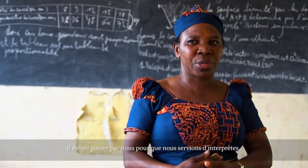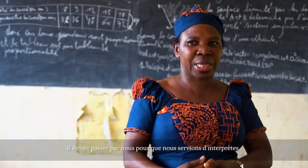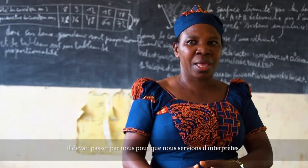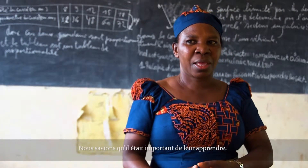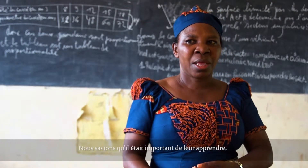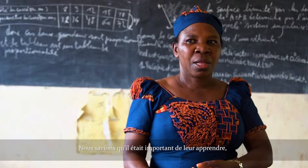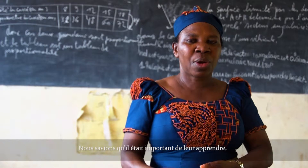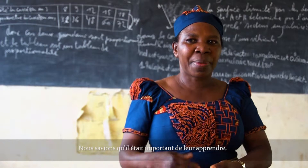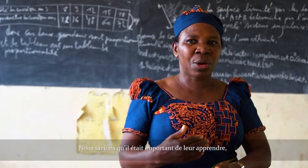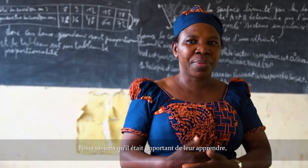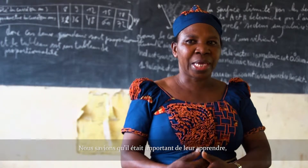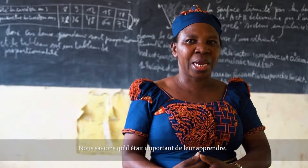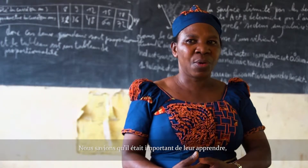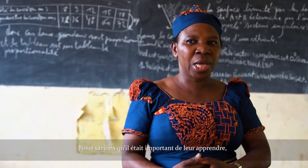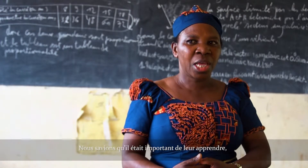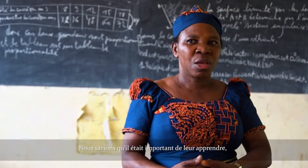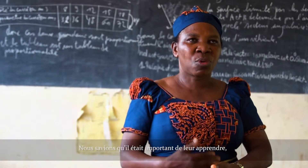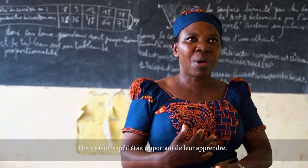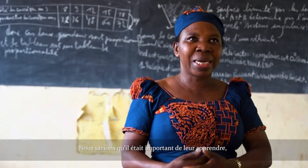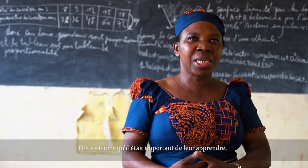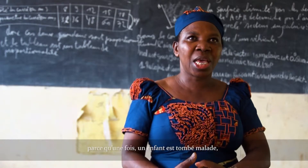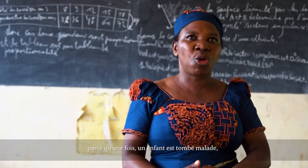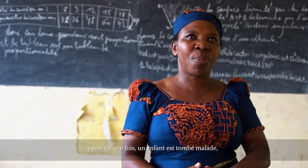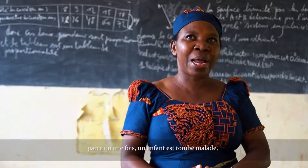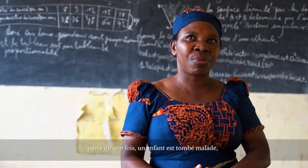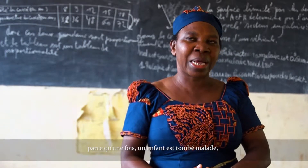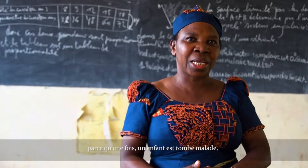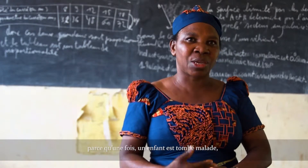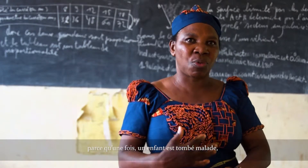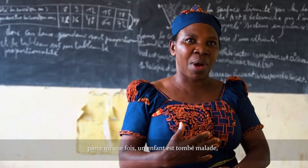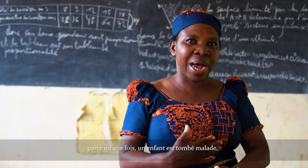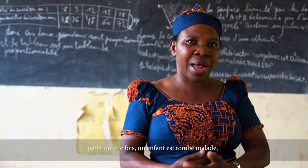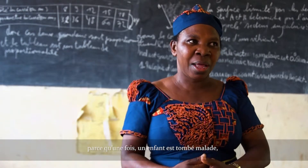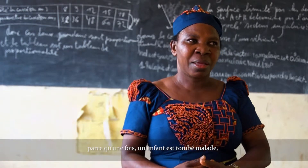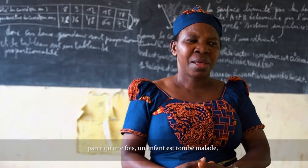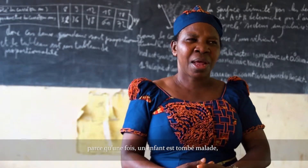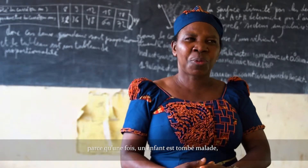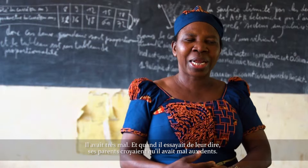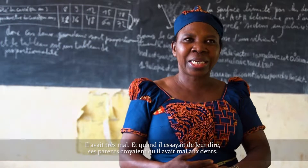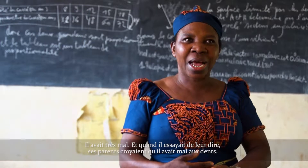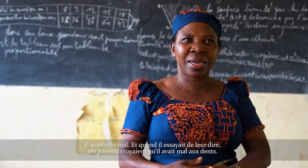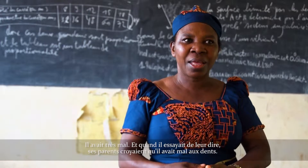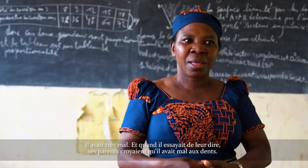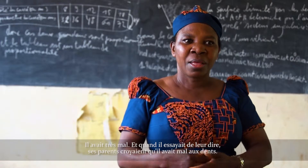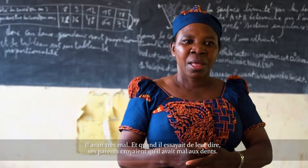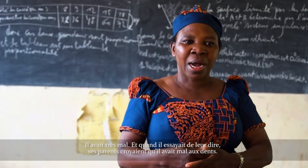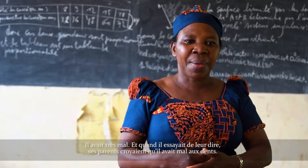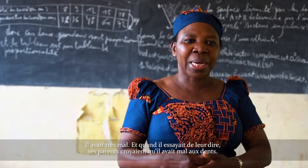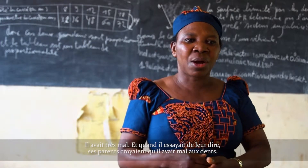byose twarabona ko bikenewe kuko hari n'igihe umwana umwe yarigeze kurwara aragwara cyane akabereka